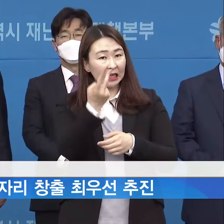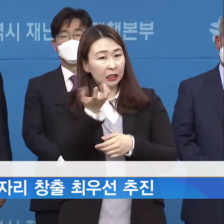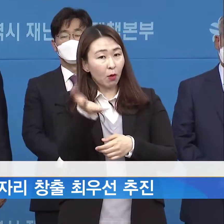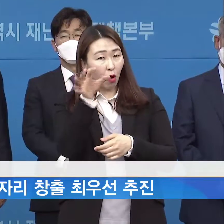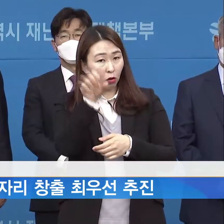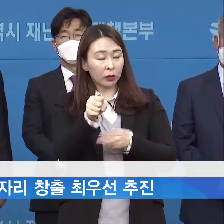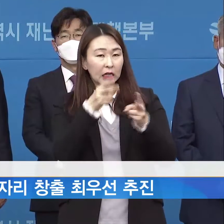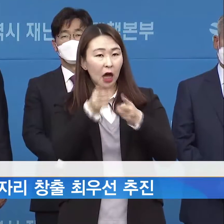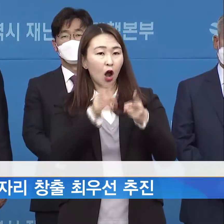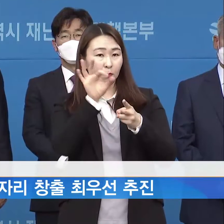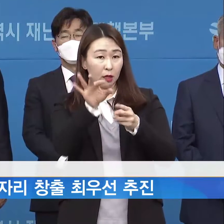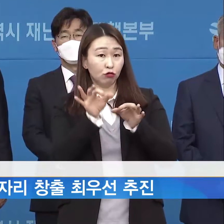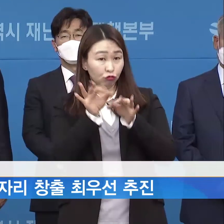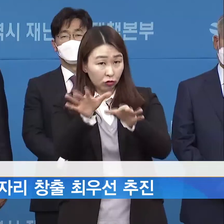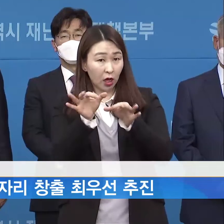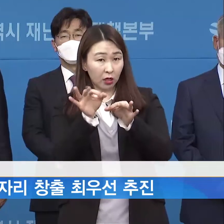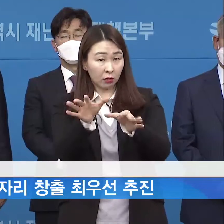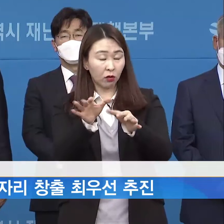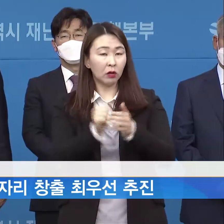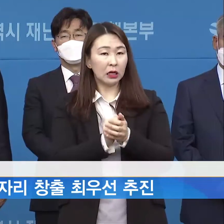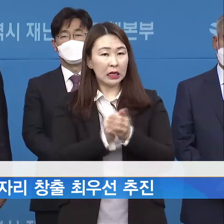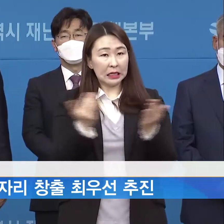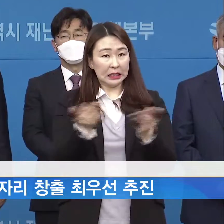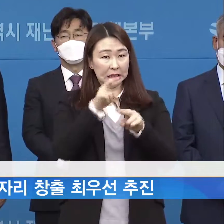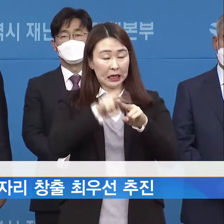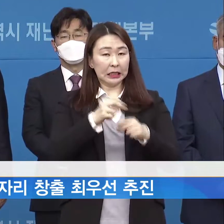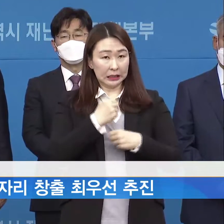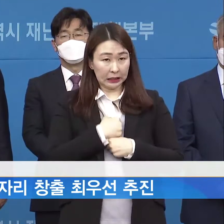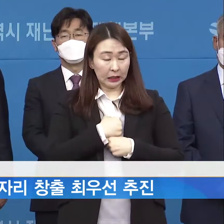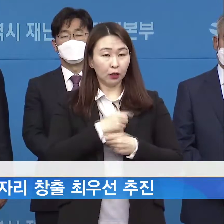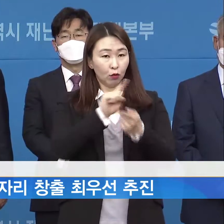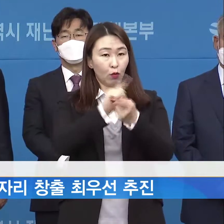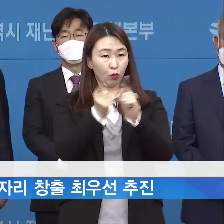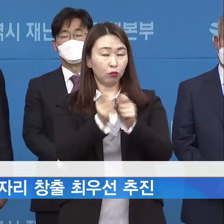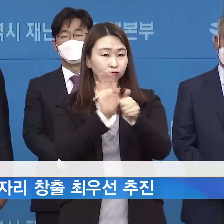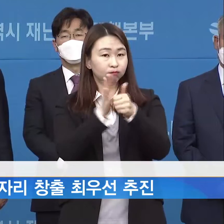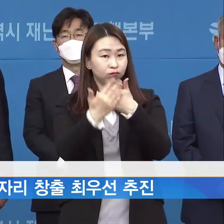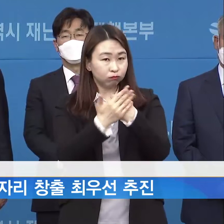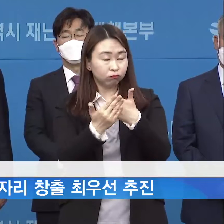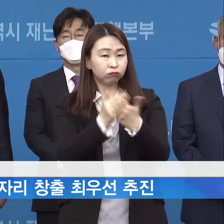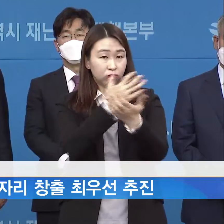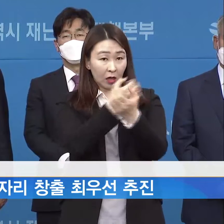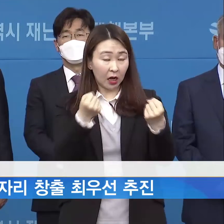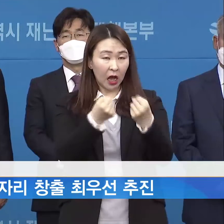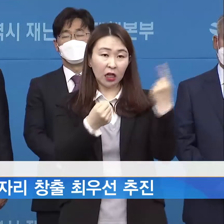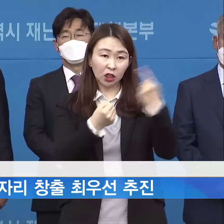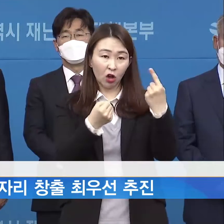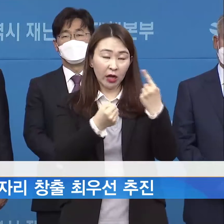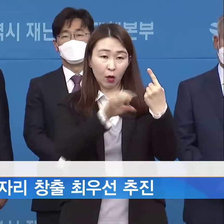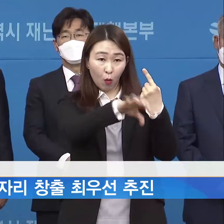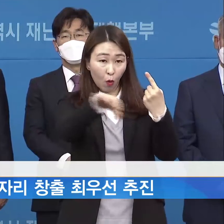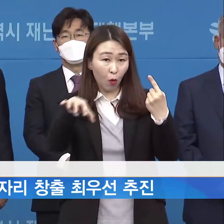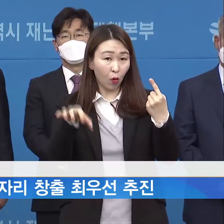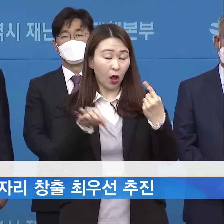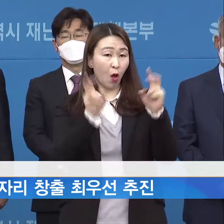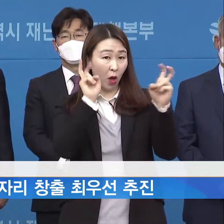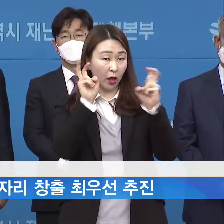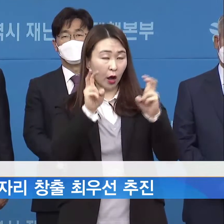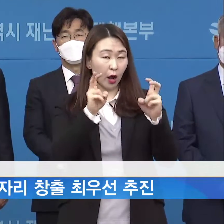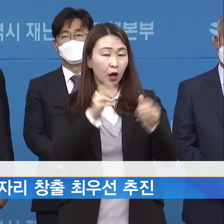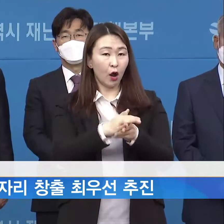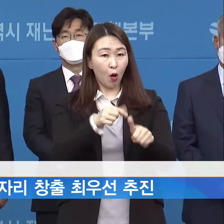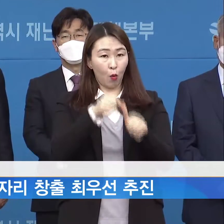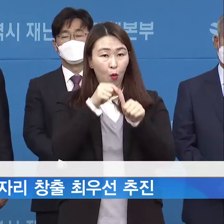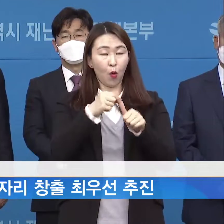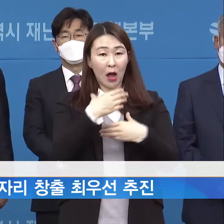120억 원의 사업비를 투자해서 일자리 지키기 상생협약에 체결한 1,000개 기업에